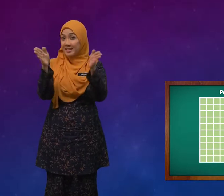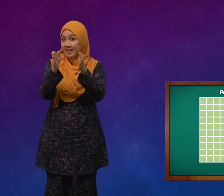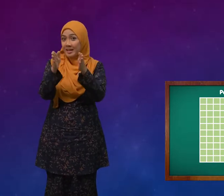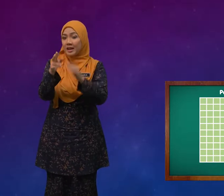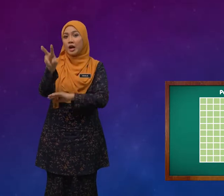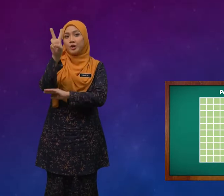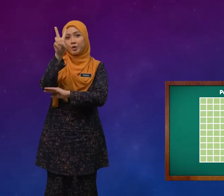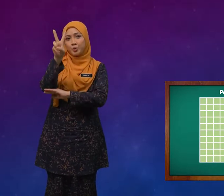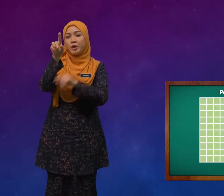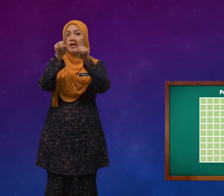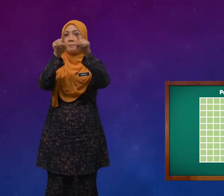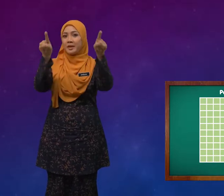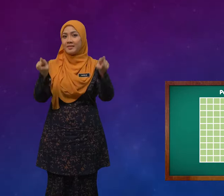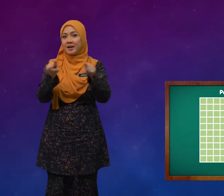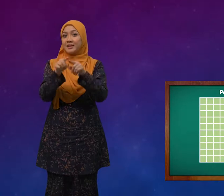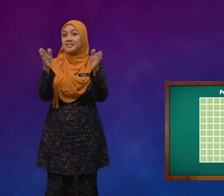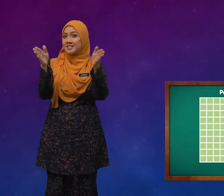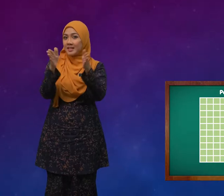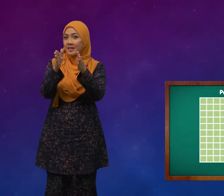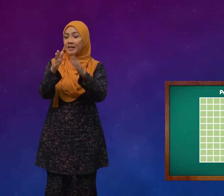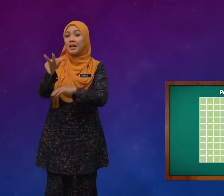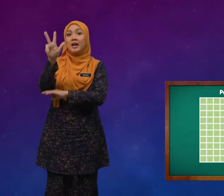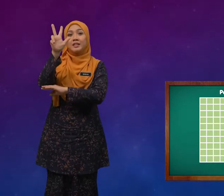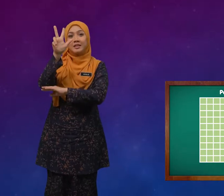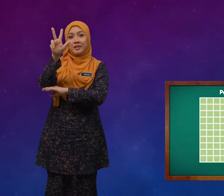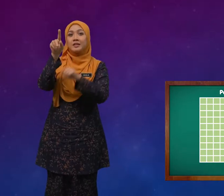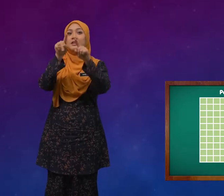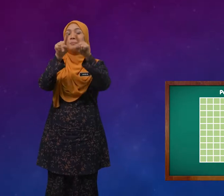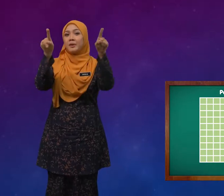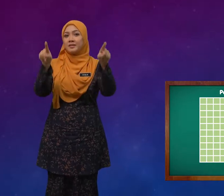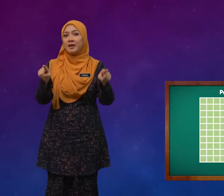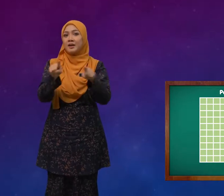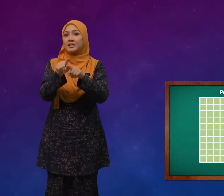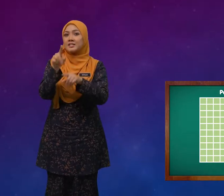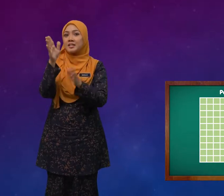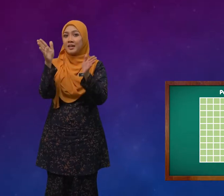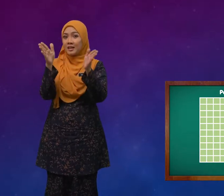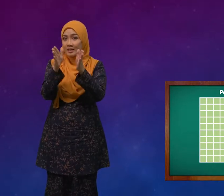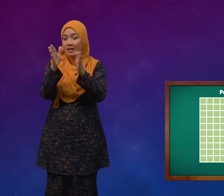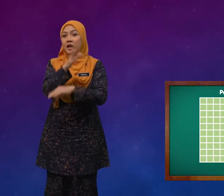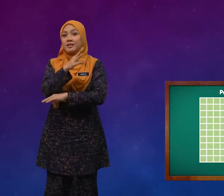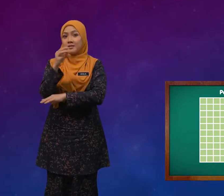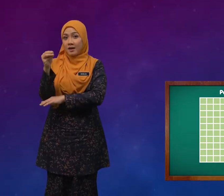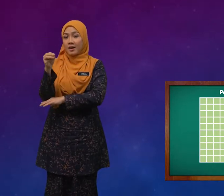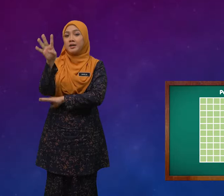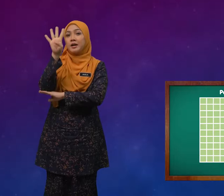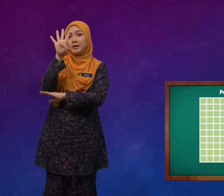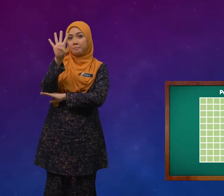kecil, 2 petak kecil, 3 petak kecil dan